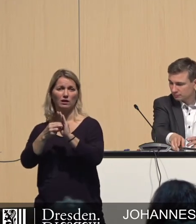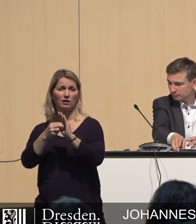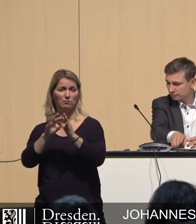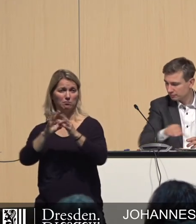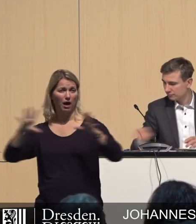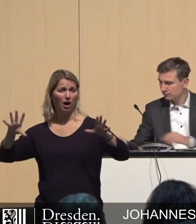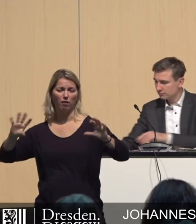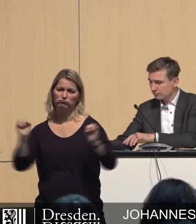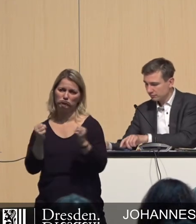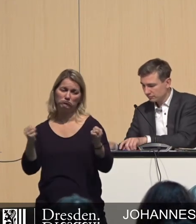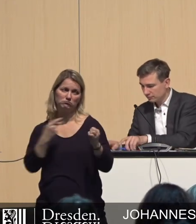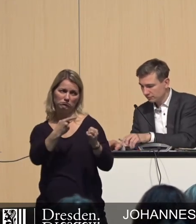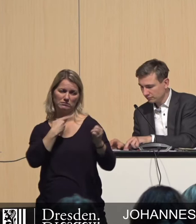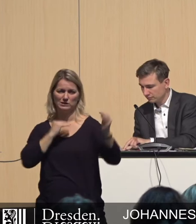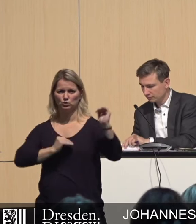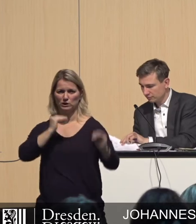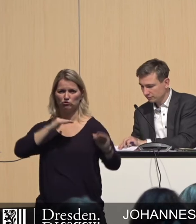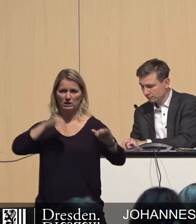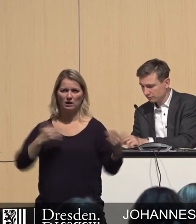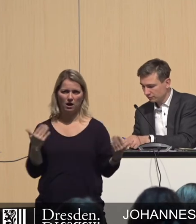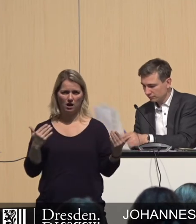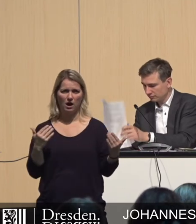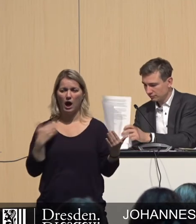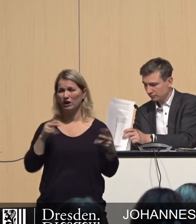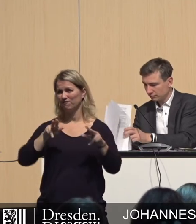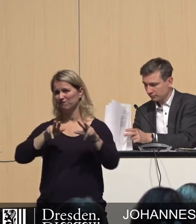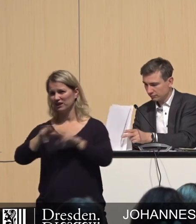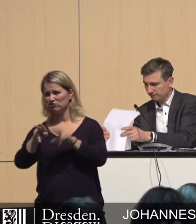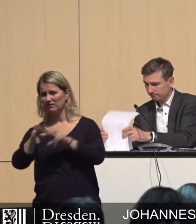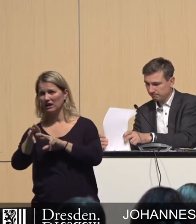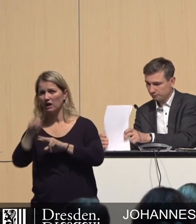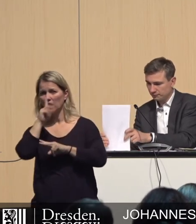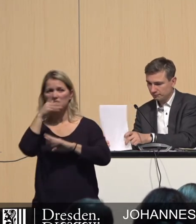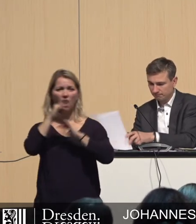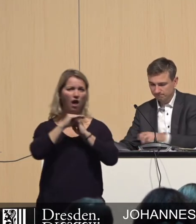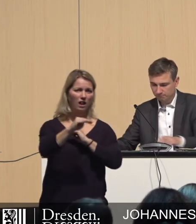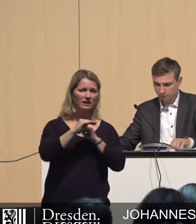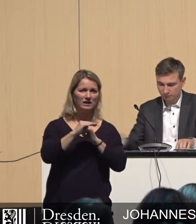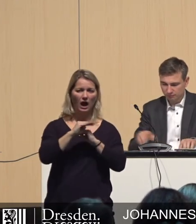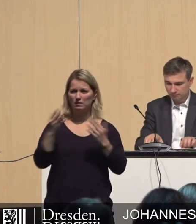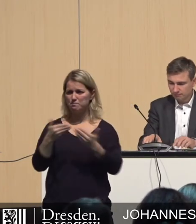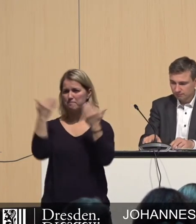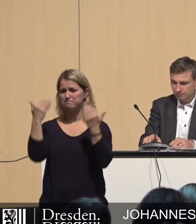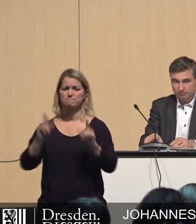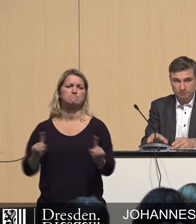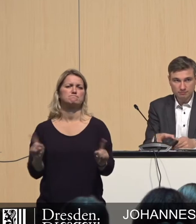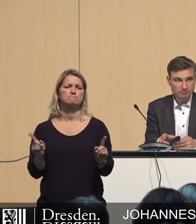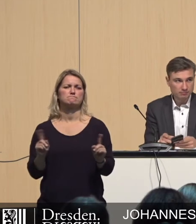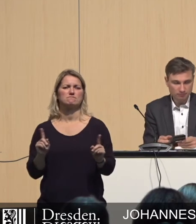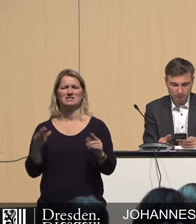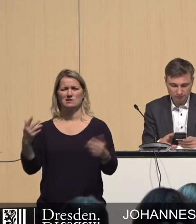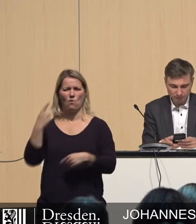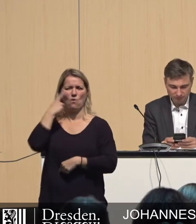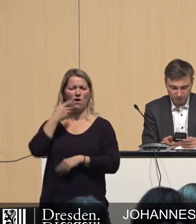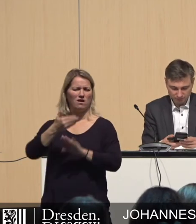ist eben auch nicht so, dass es einen Widerspruch zwischen Wirtschaftlichkeit und Nachhaltigkeit gibt. Ich meine, das ist das Denken der 70er